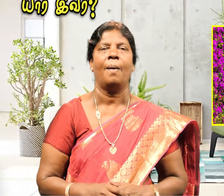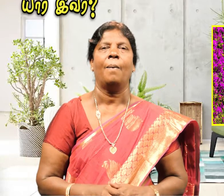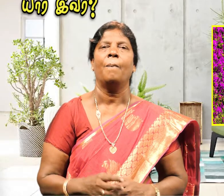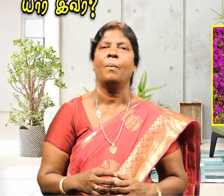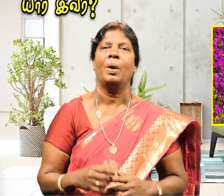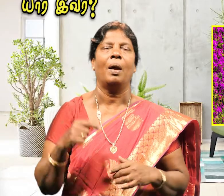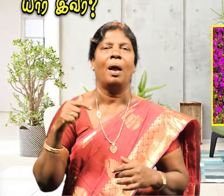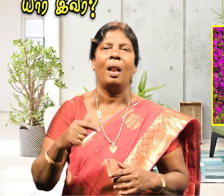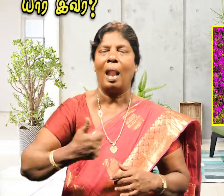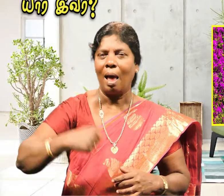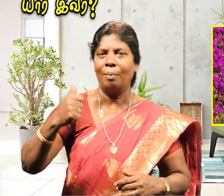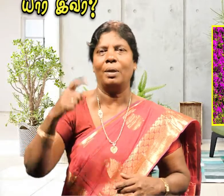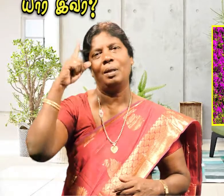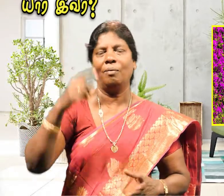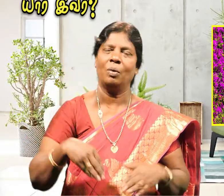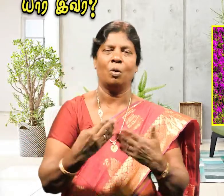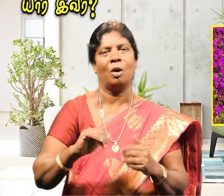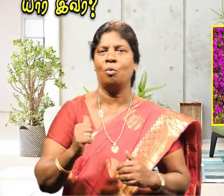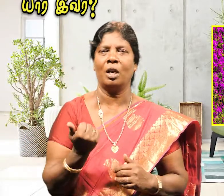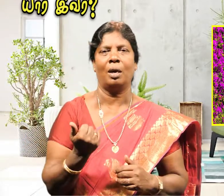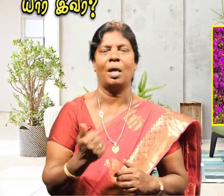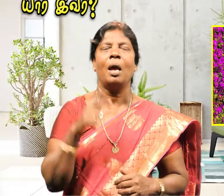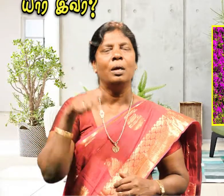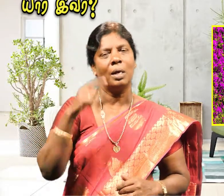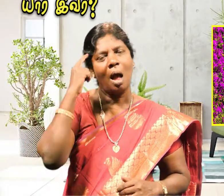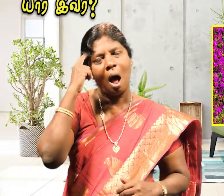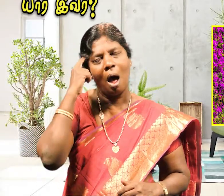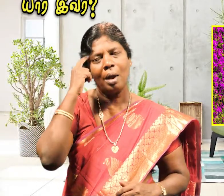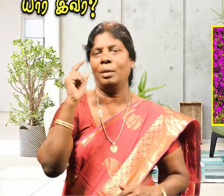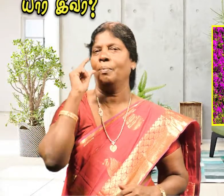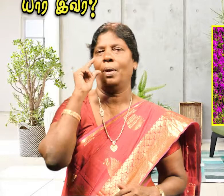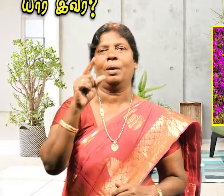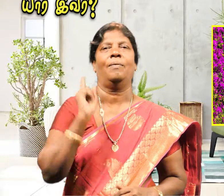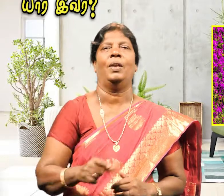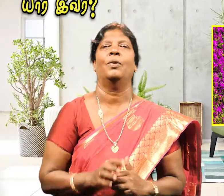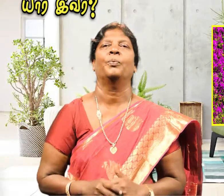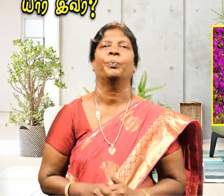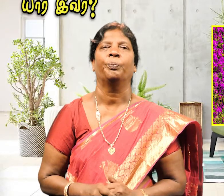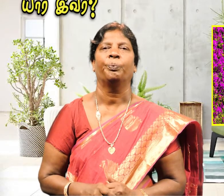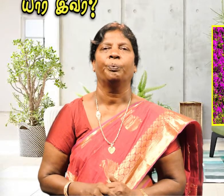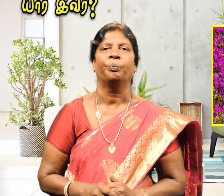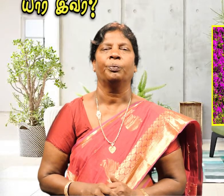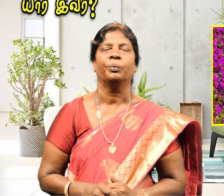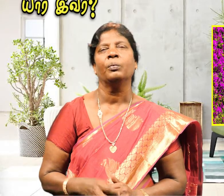பலனை, பாதிப்பை நமக்குள் கொண்டு வருகிறதா என்பதை நாம் ஆராய்ந்து பார்க்க வேண்டும்.